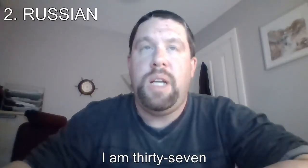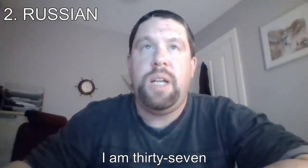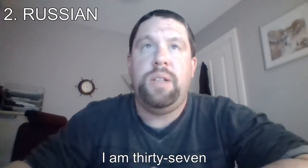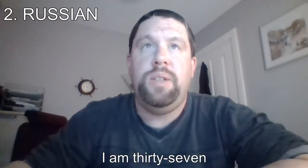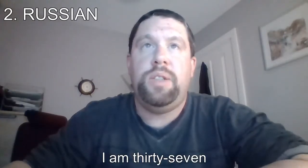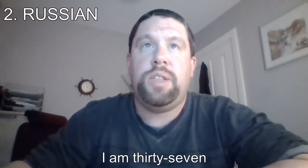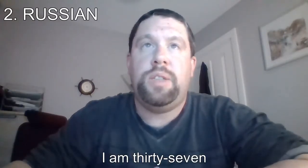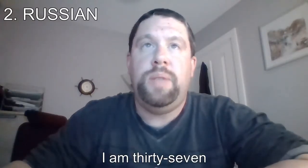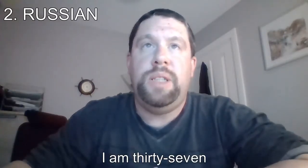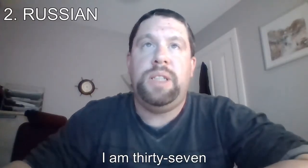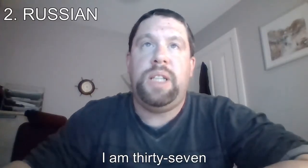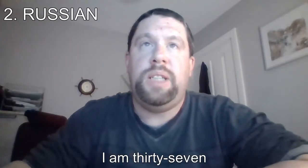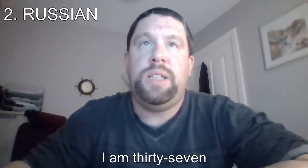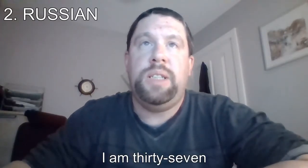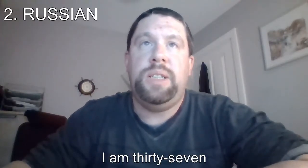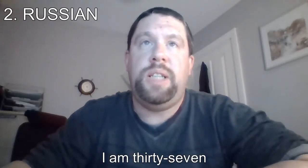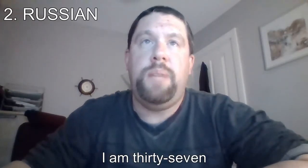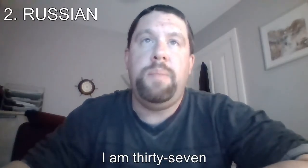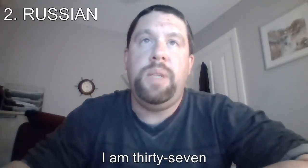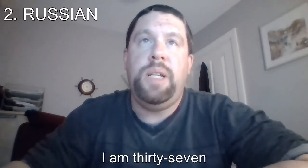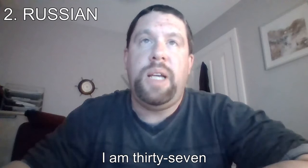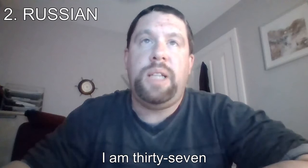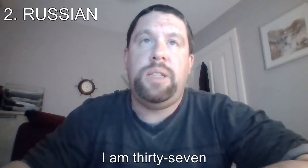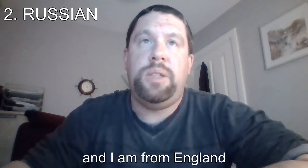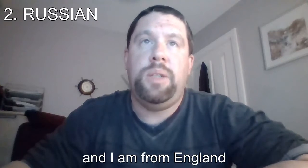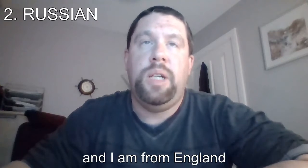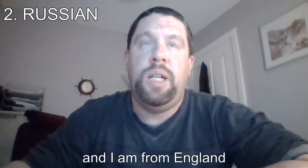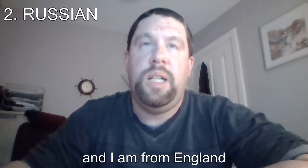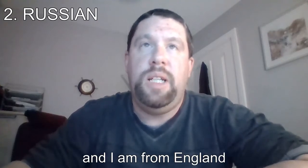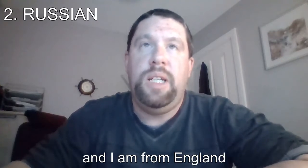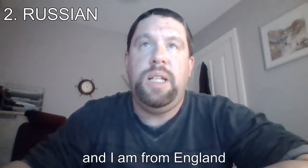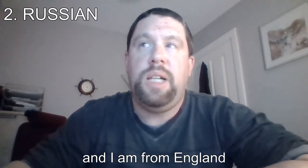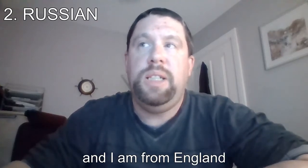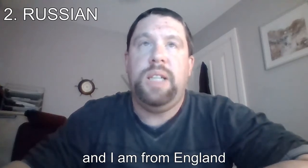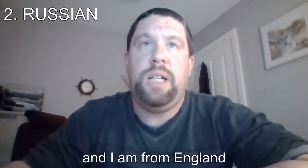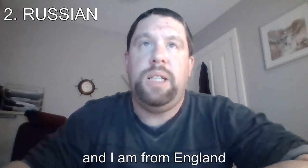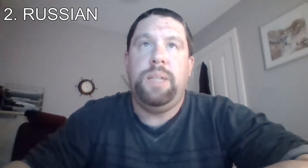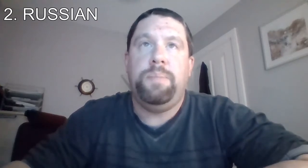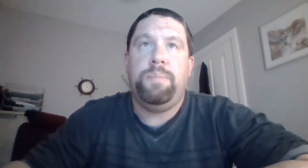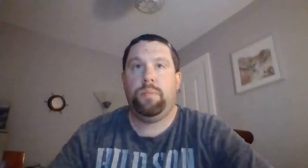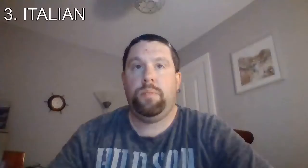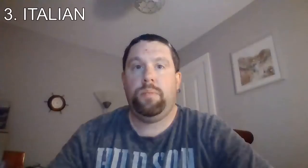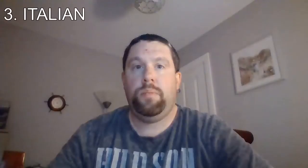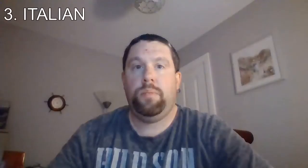Minir tuitset sem liet I jais Angli.